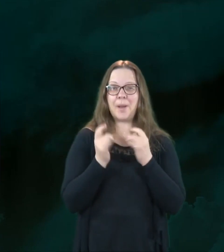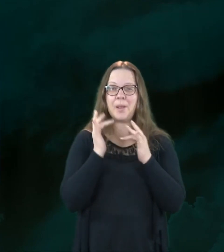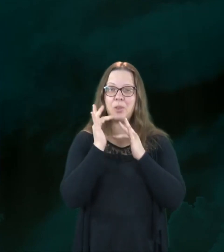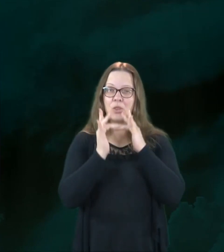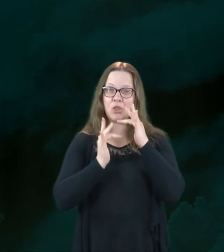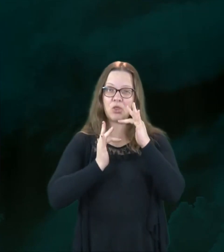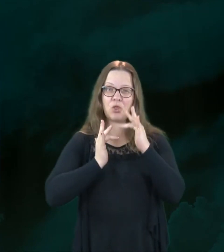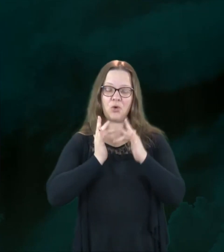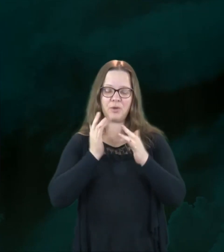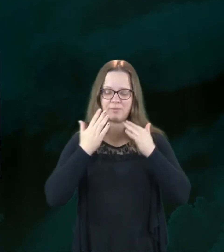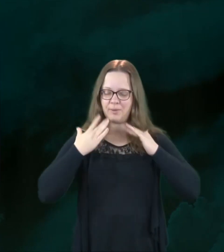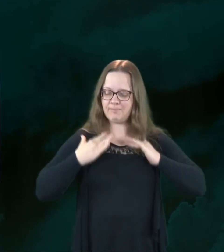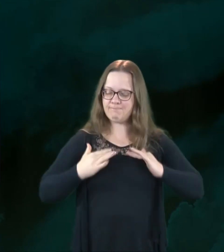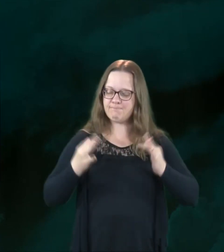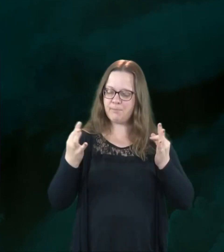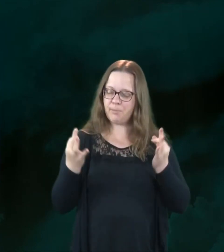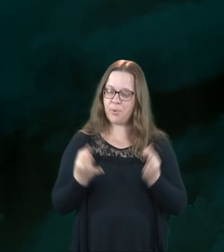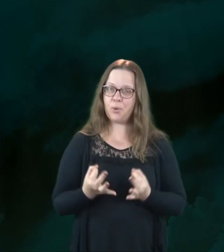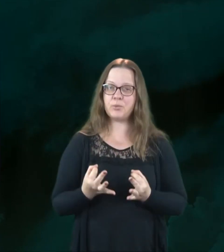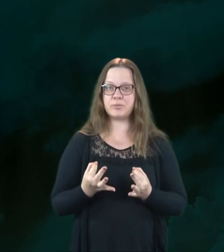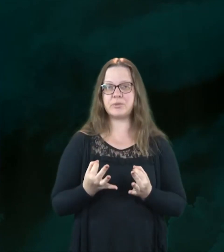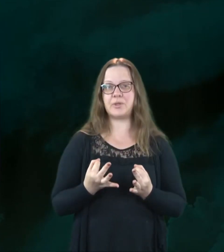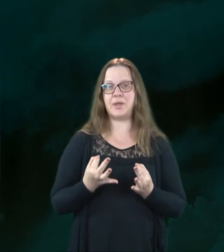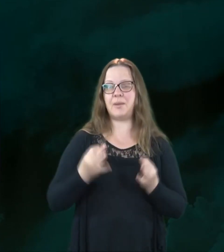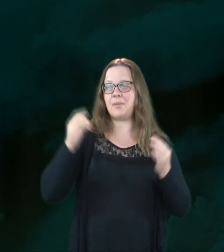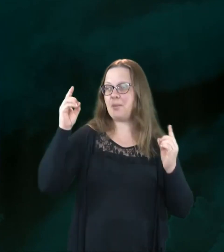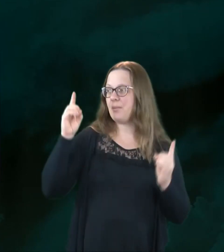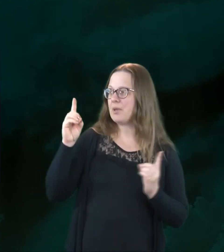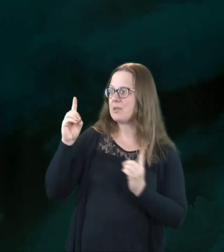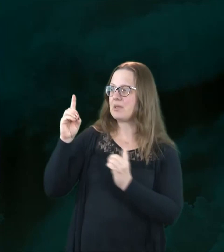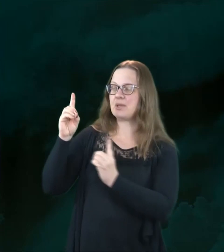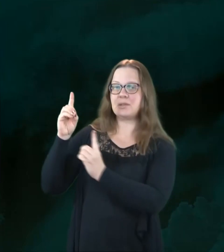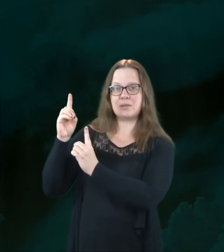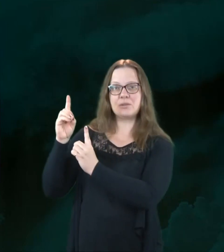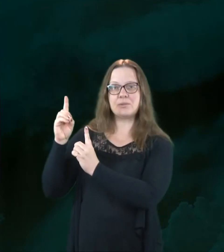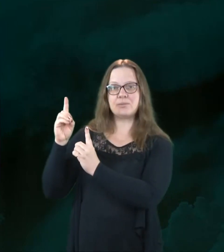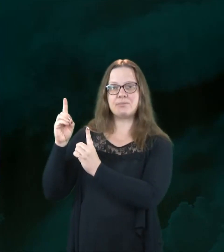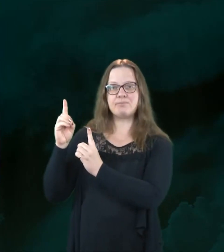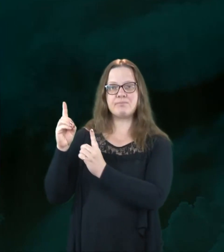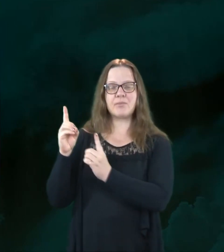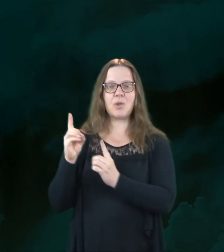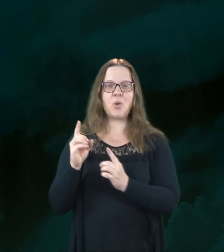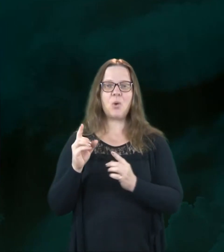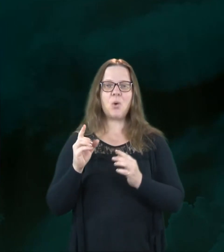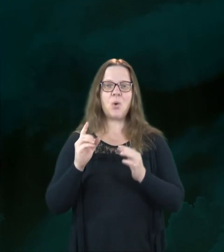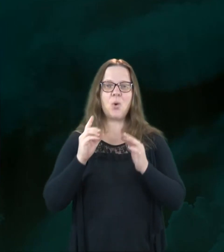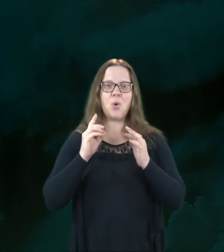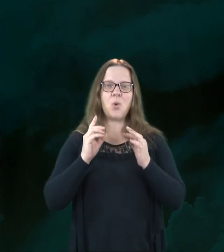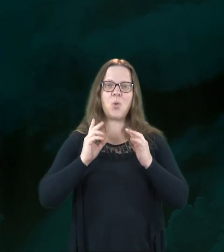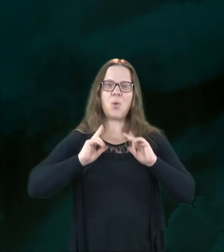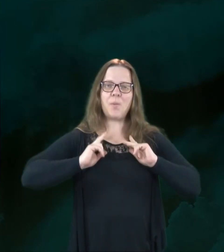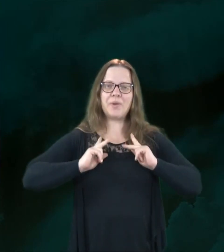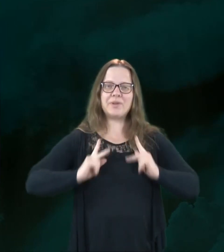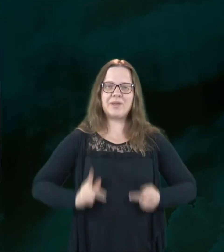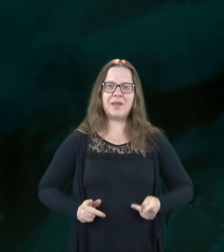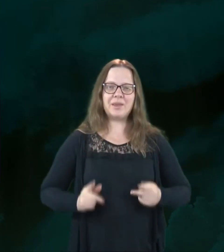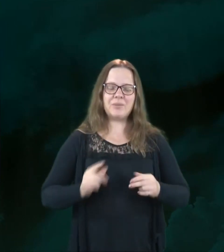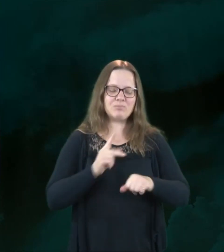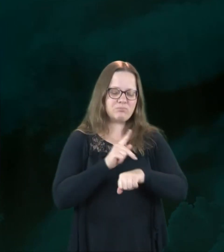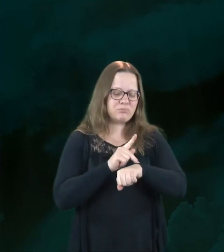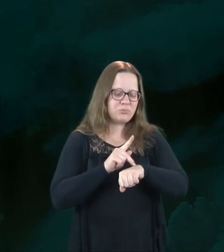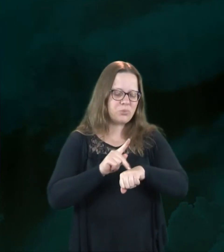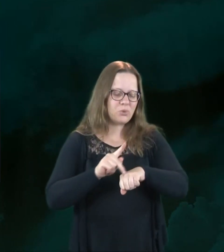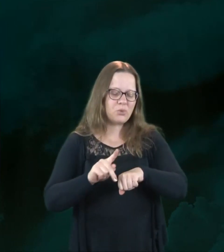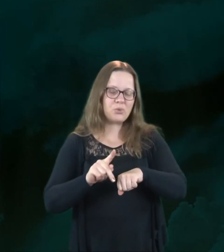homem é como essa virgem pura, né, esposada a um marido. Então, era